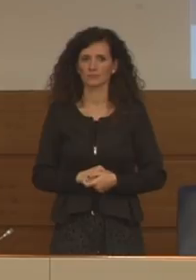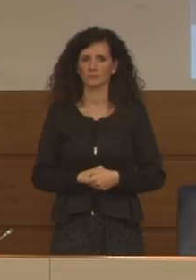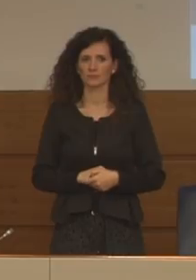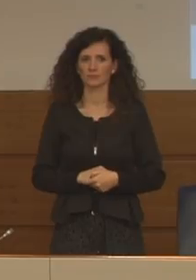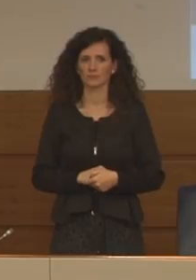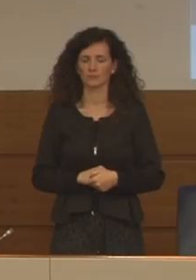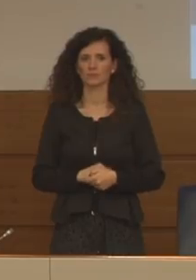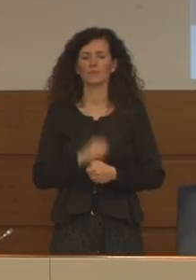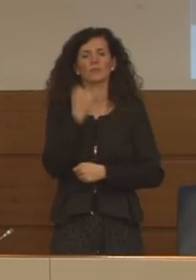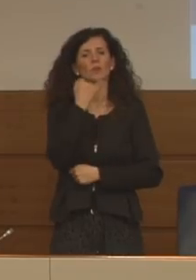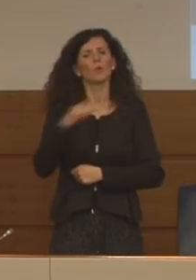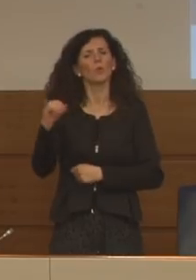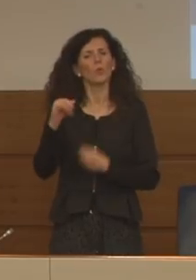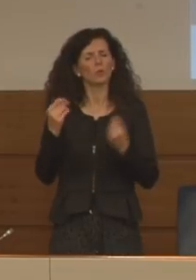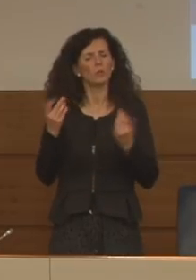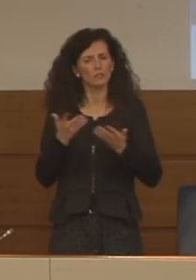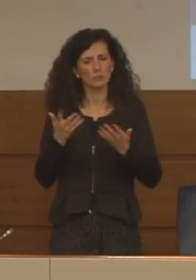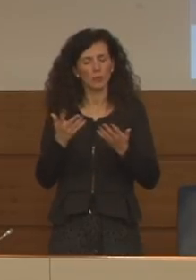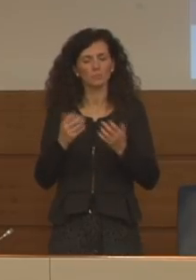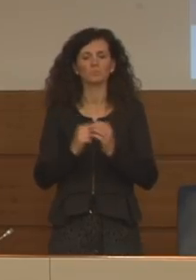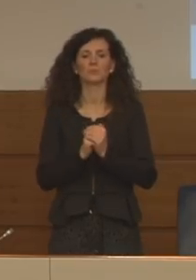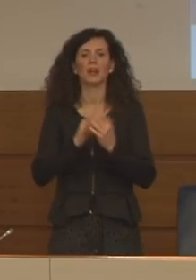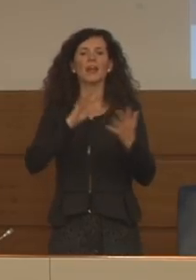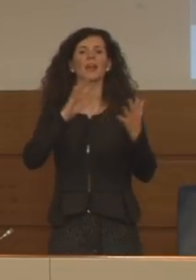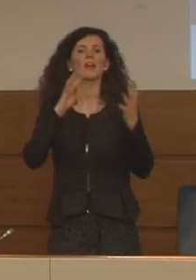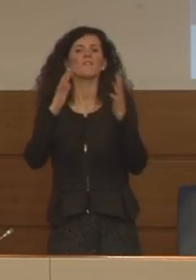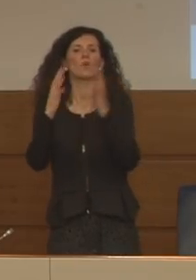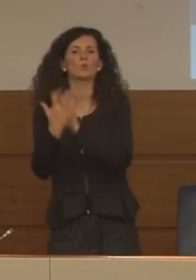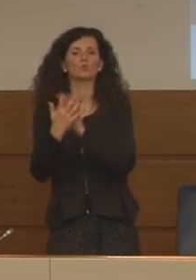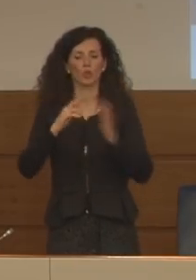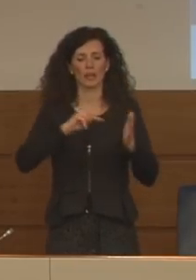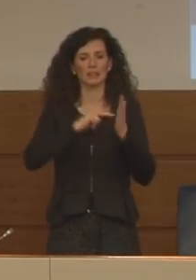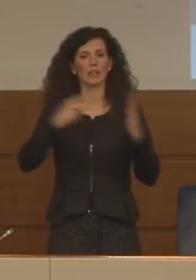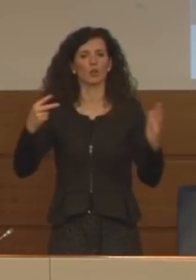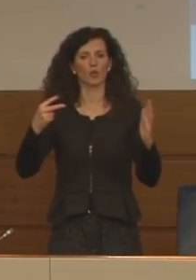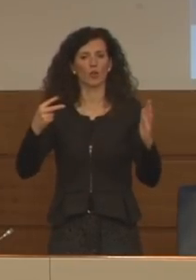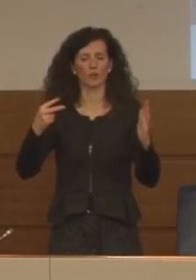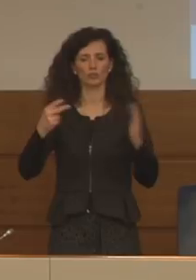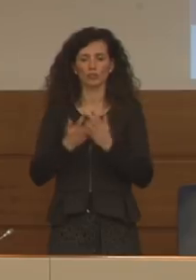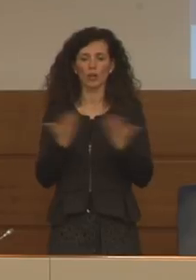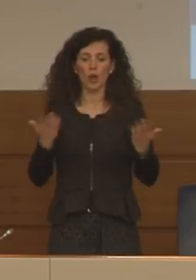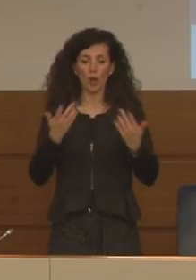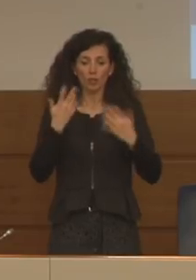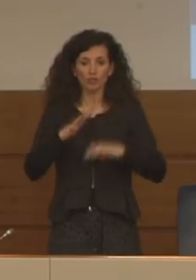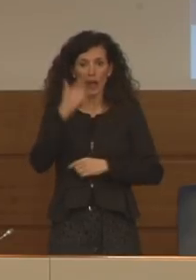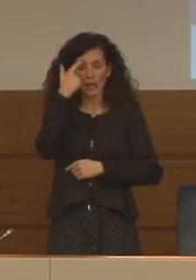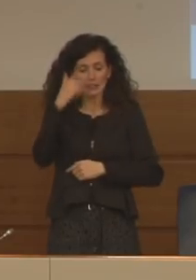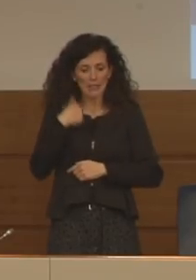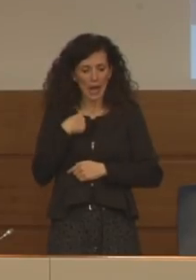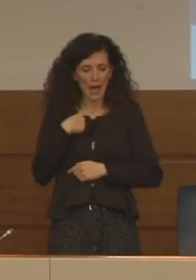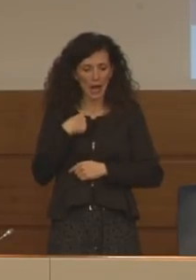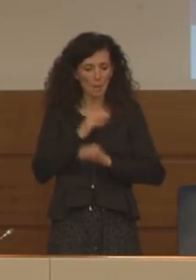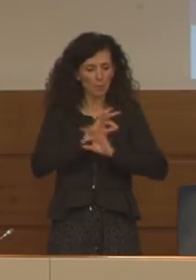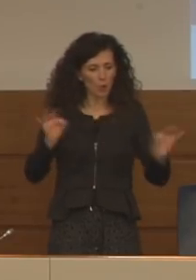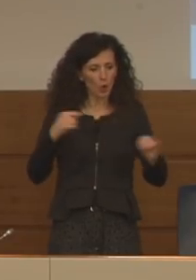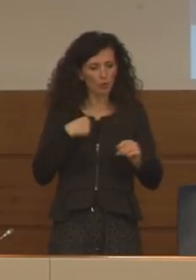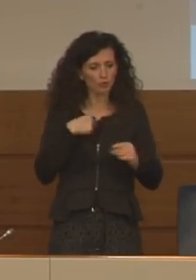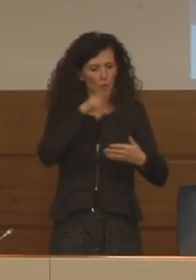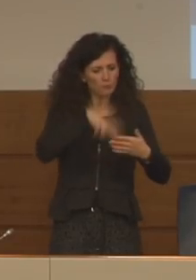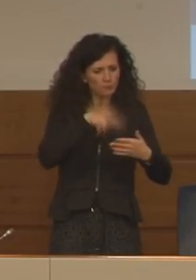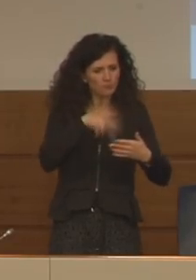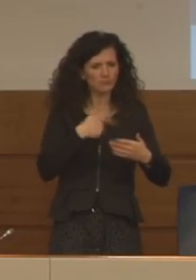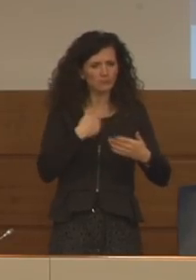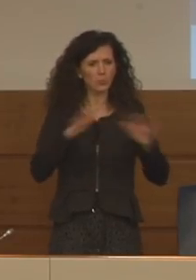la possibile evoluzione tecnologica niente scritto nella pietra niente l'ha scolpita nel granito come sapete è